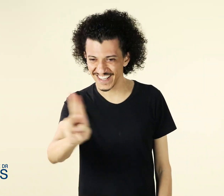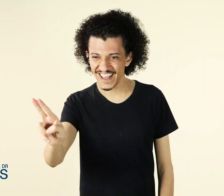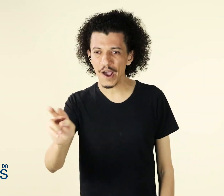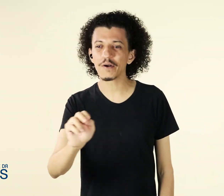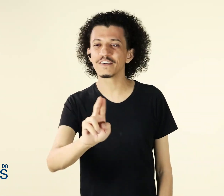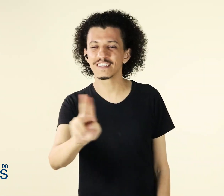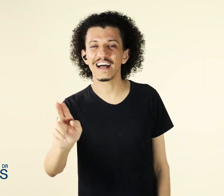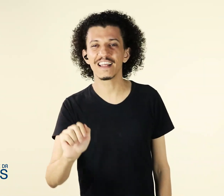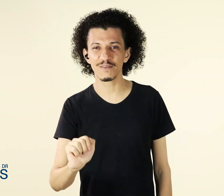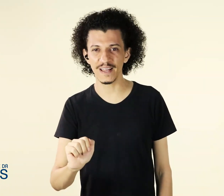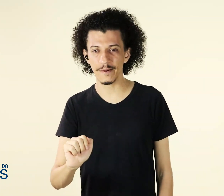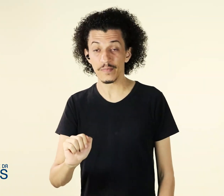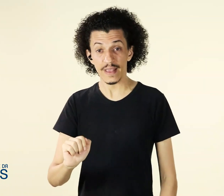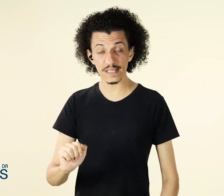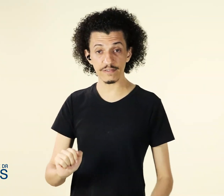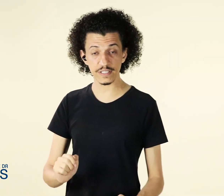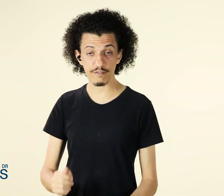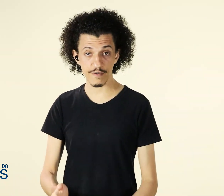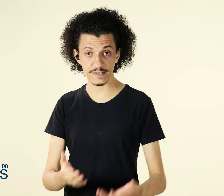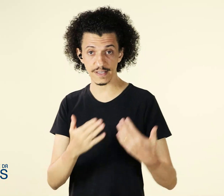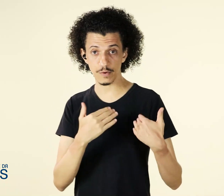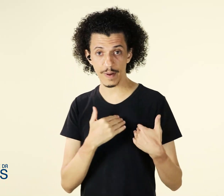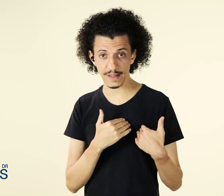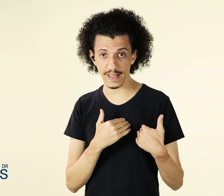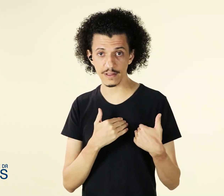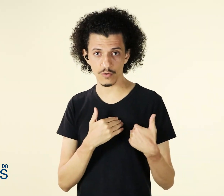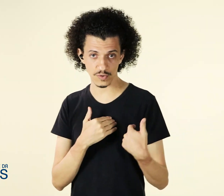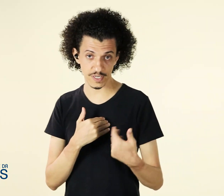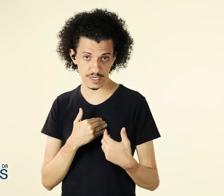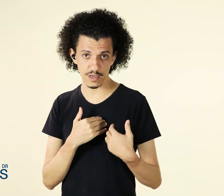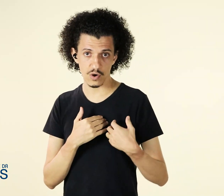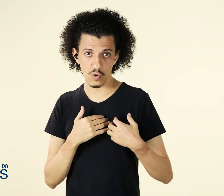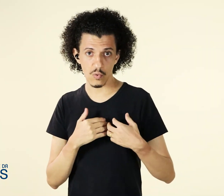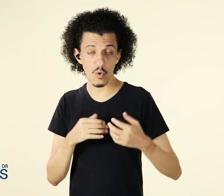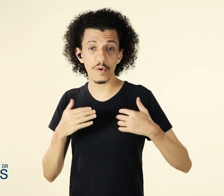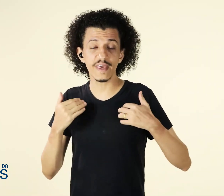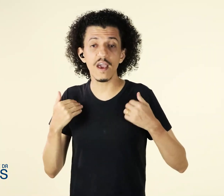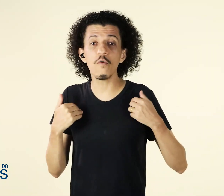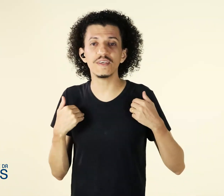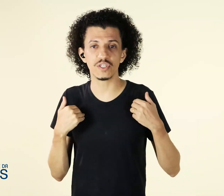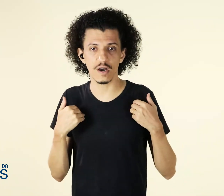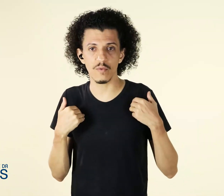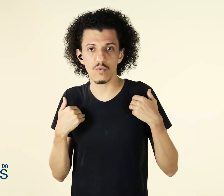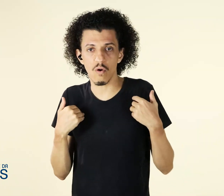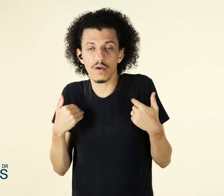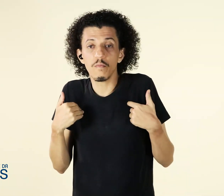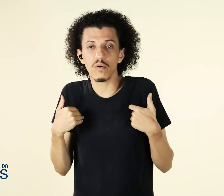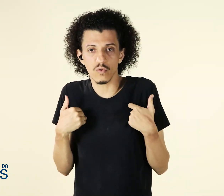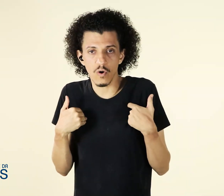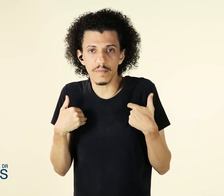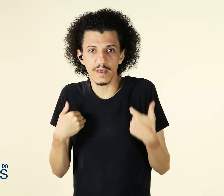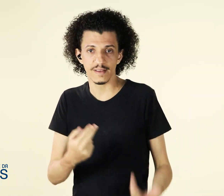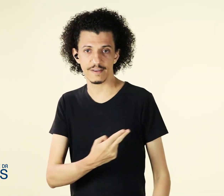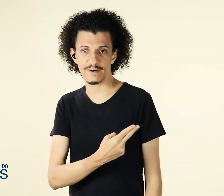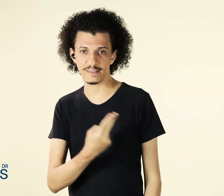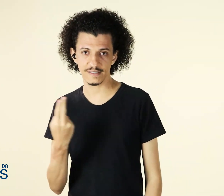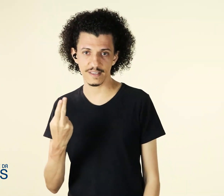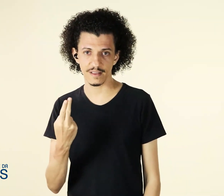É o que você está lendo ali. E se você for fazer isso para dentro, ou seja, como que eu me chamo, qual que é o meu nome, você faz assim.